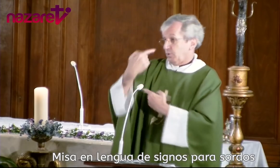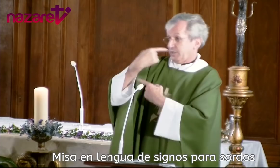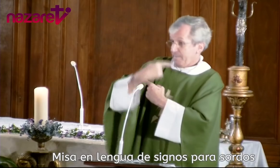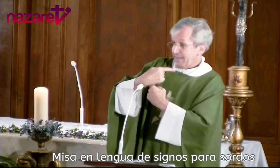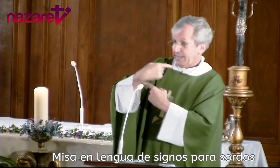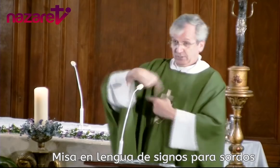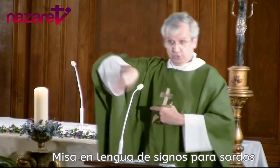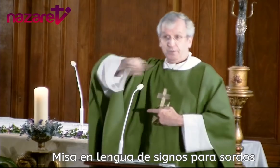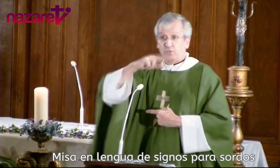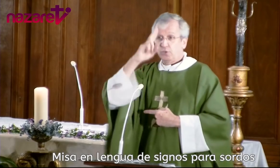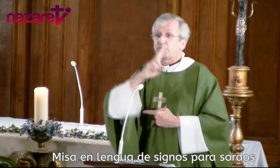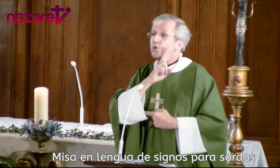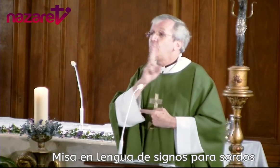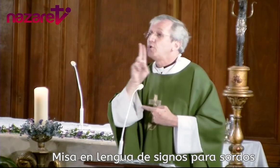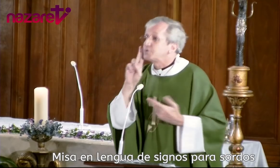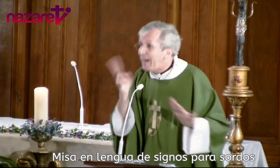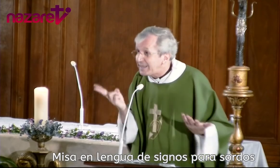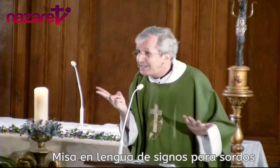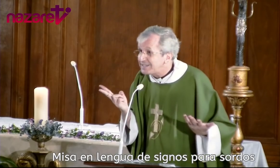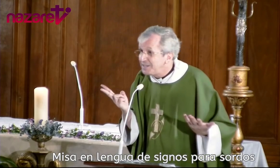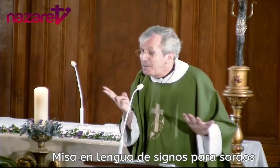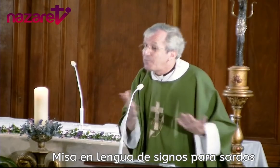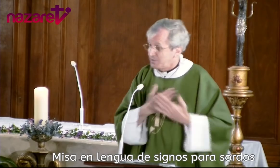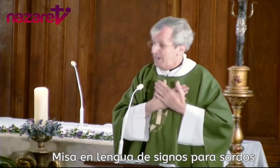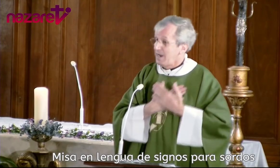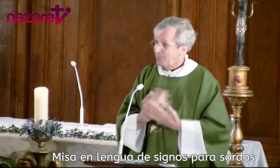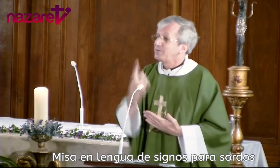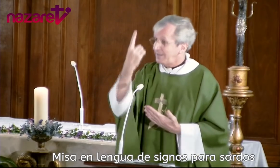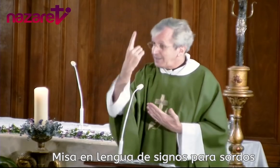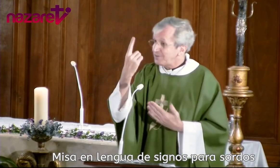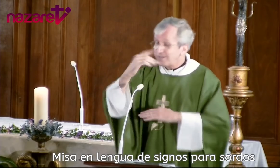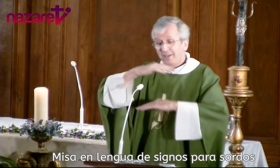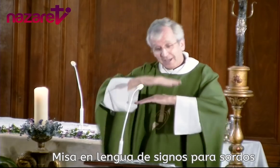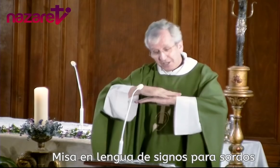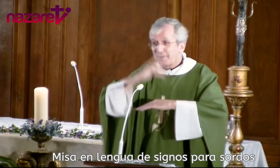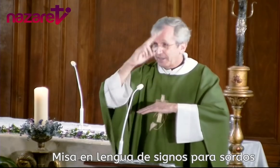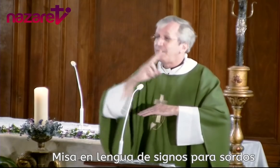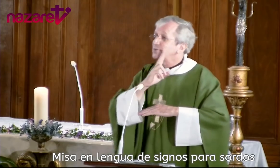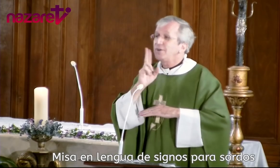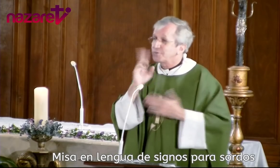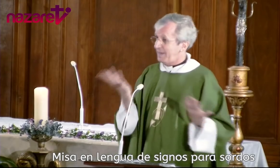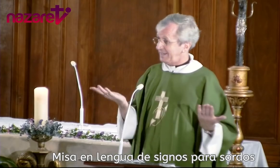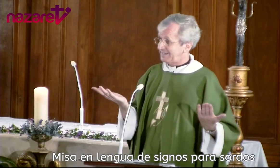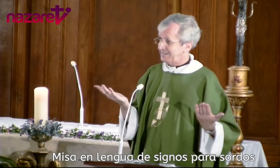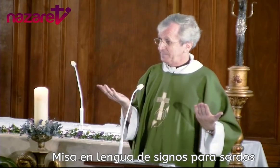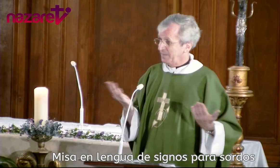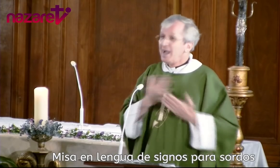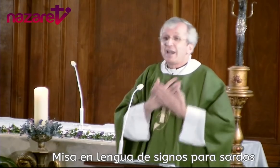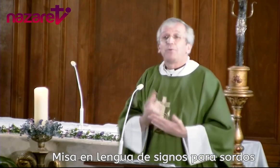que mandan sobre nosotros los padres. Pues la voluntad de Dios es que obedezcamos a los padres. La voluntad